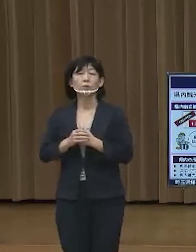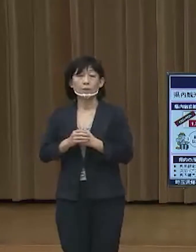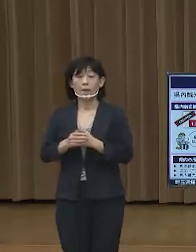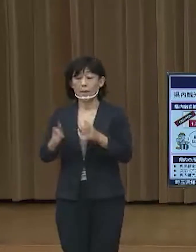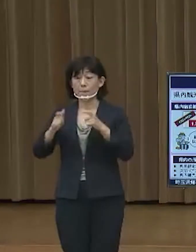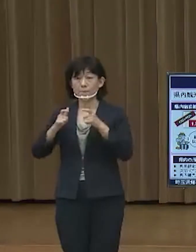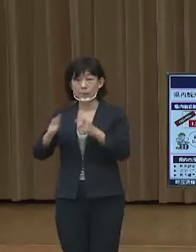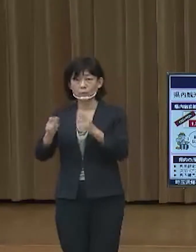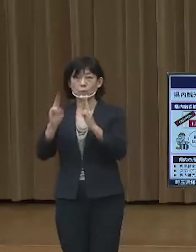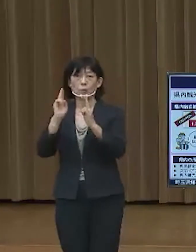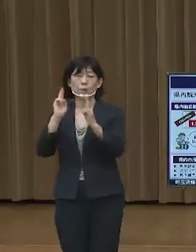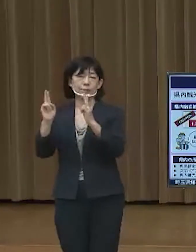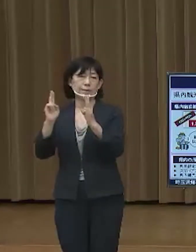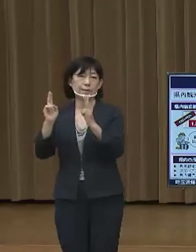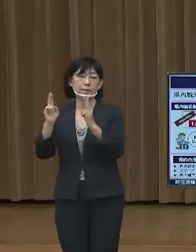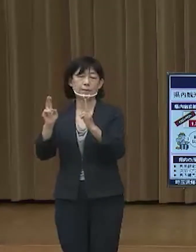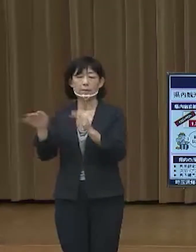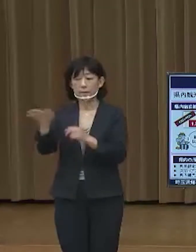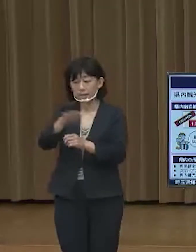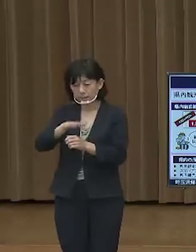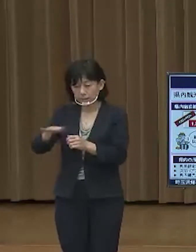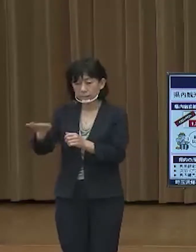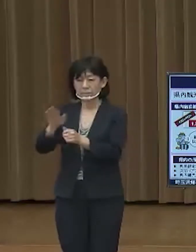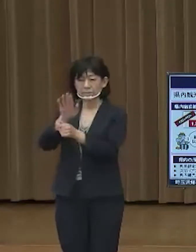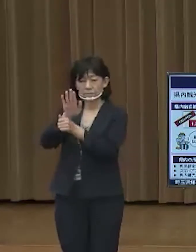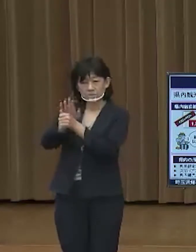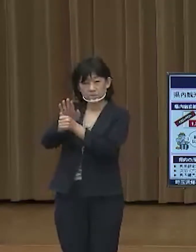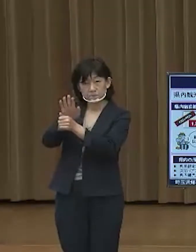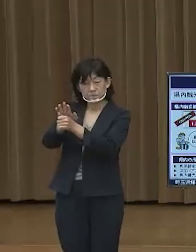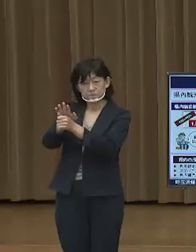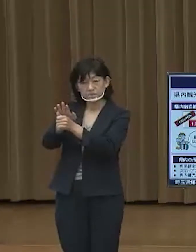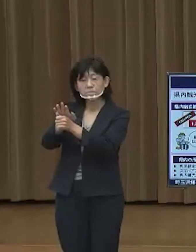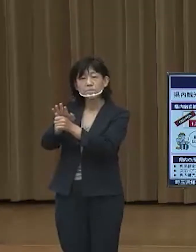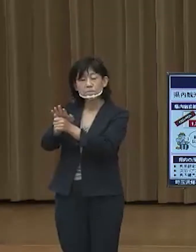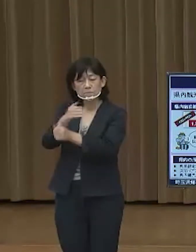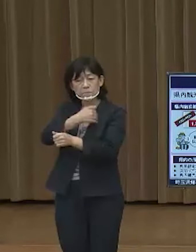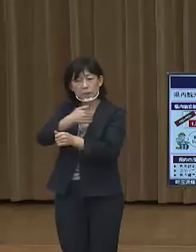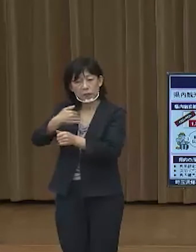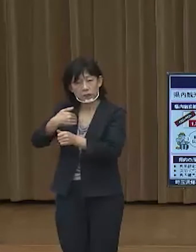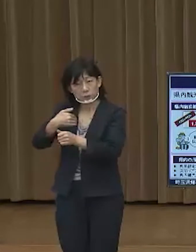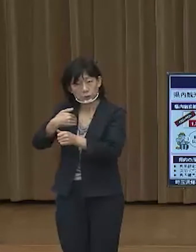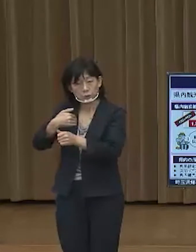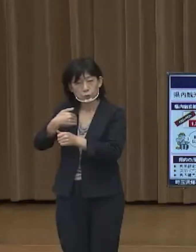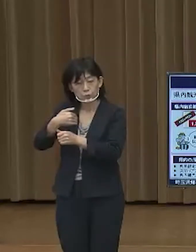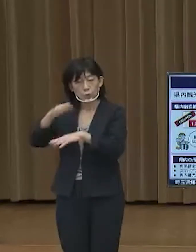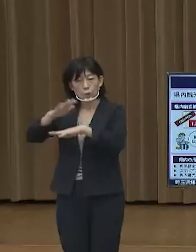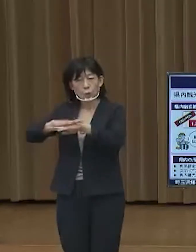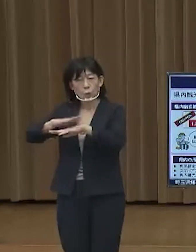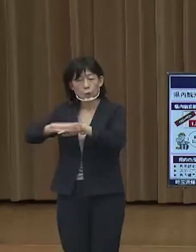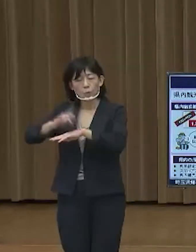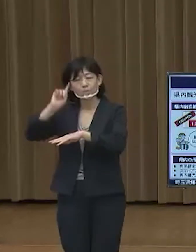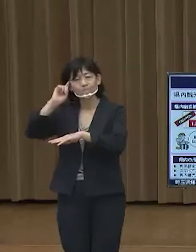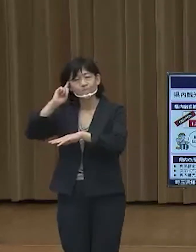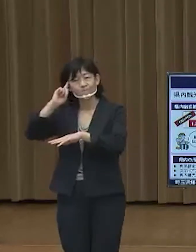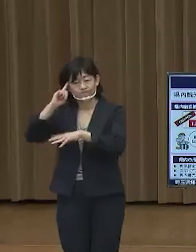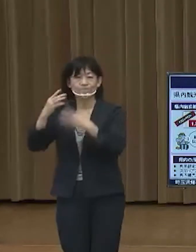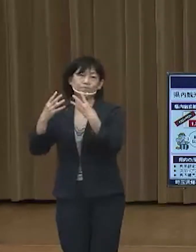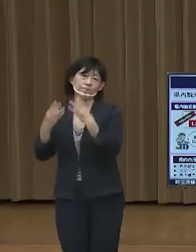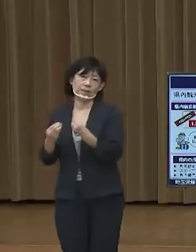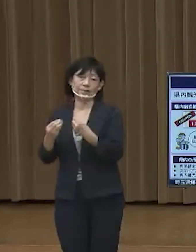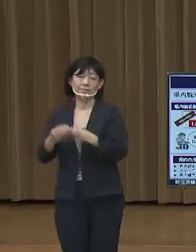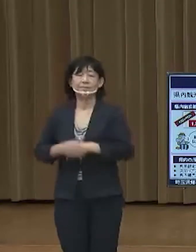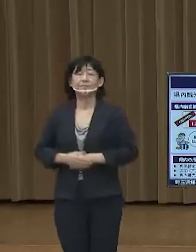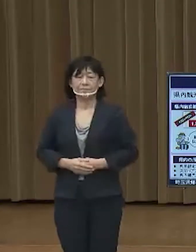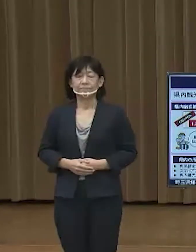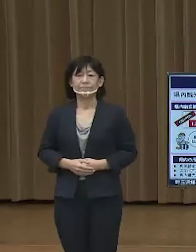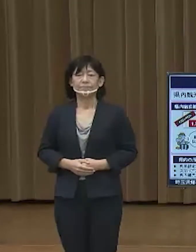バス事業者、こういった方々に広く裨益するような、そういったスキームを今回考えさせていただ